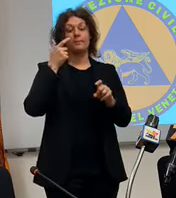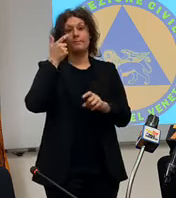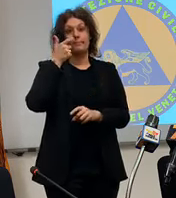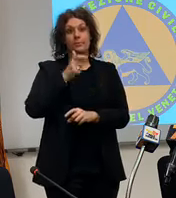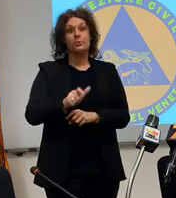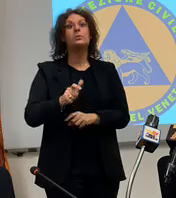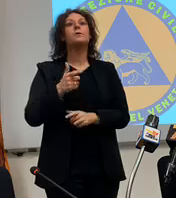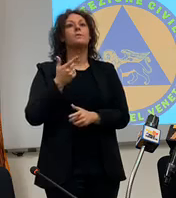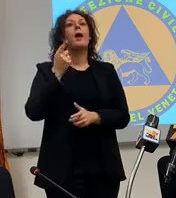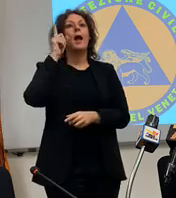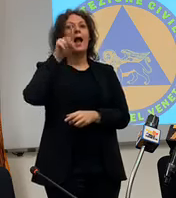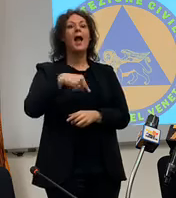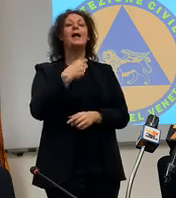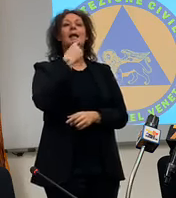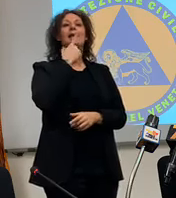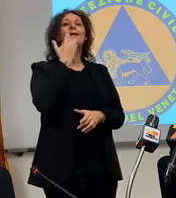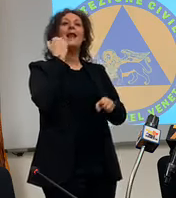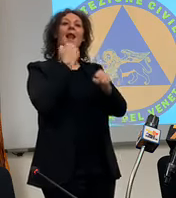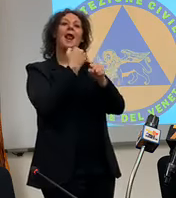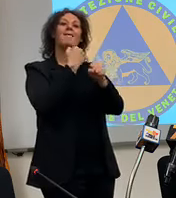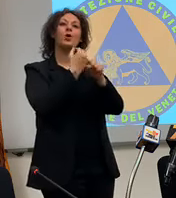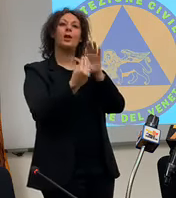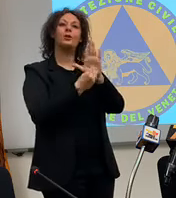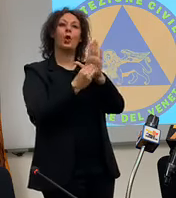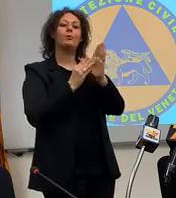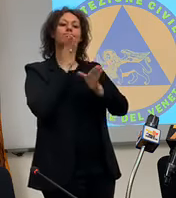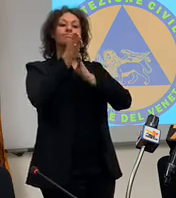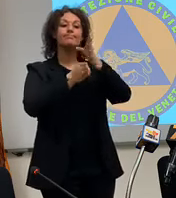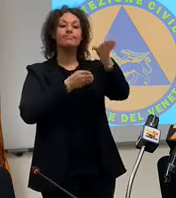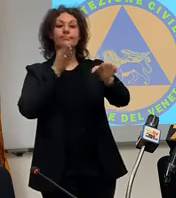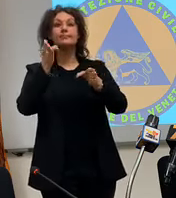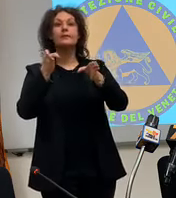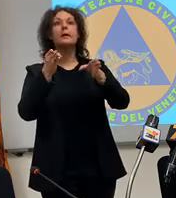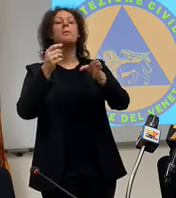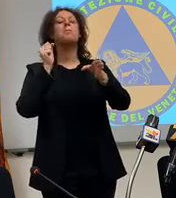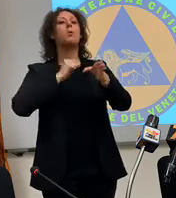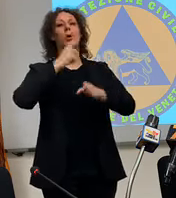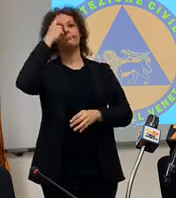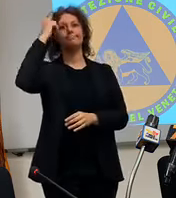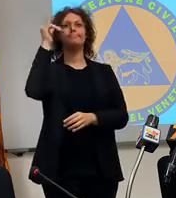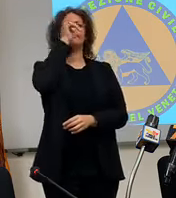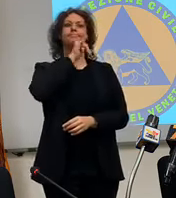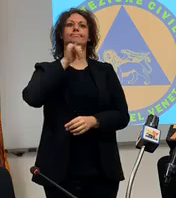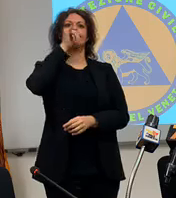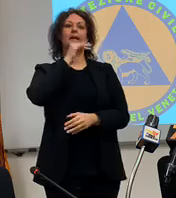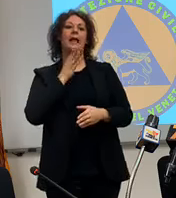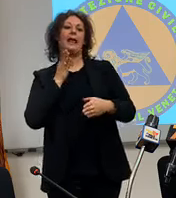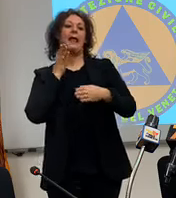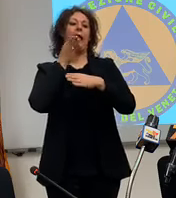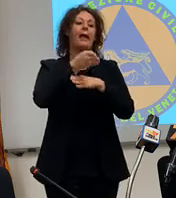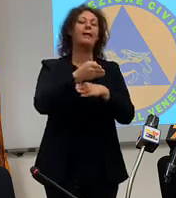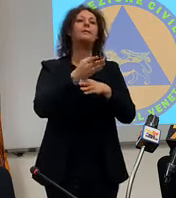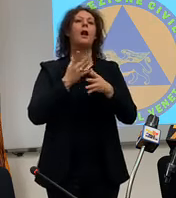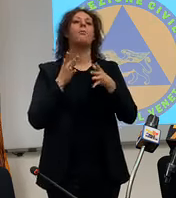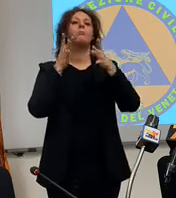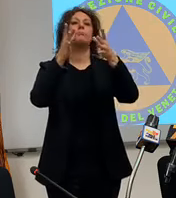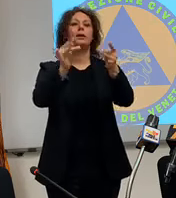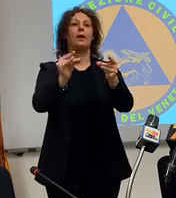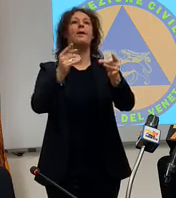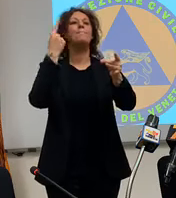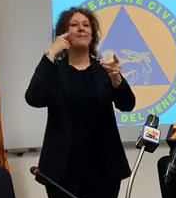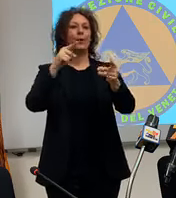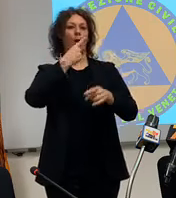che possono essere le persone che inconsapevolmente possono portare il virus all'interno delle strutture per quello abbiamo raddoppiato